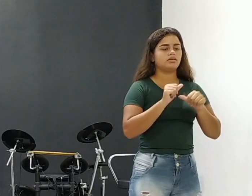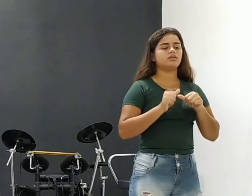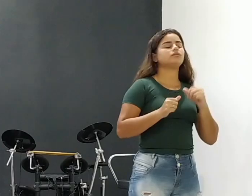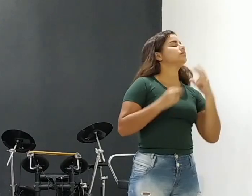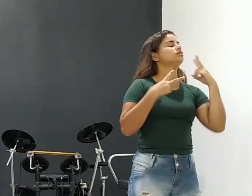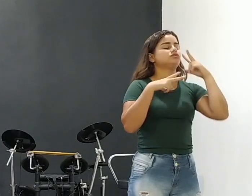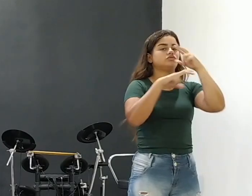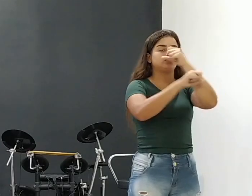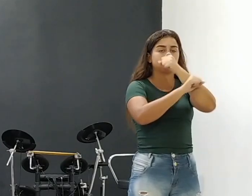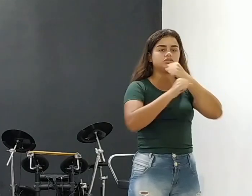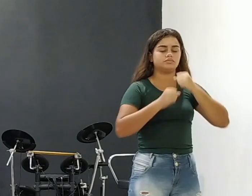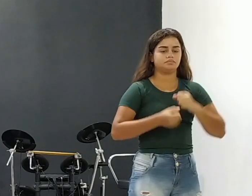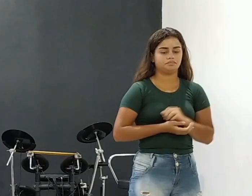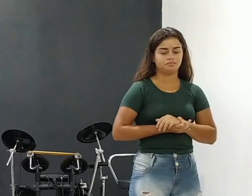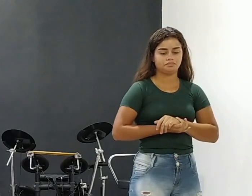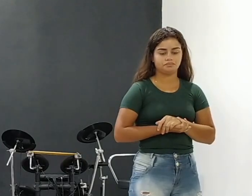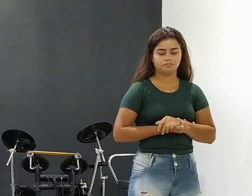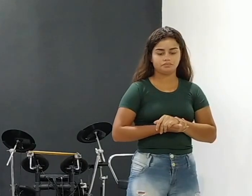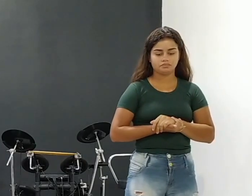te colocou lá.